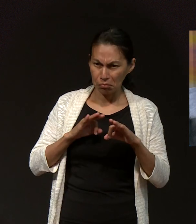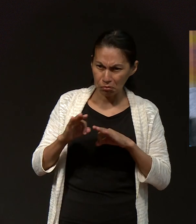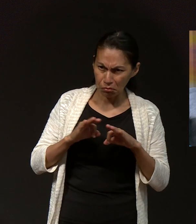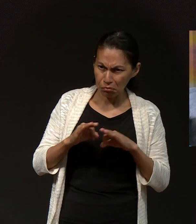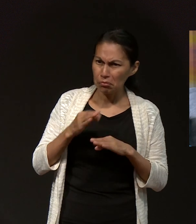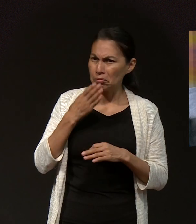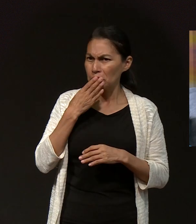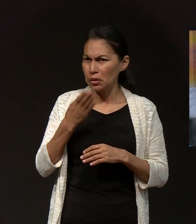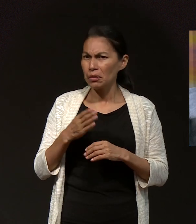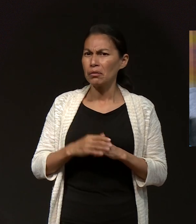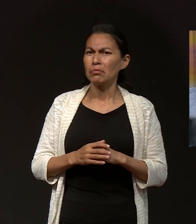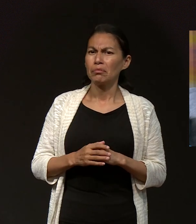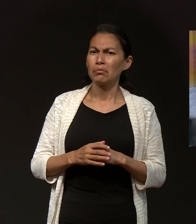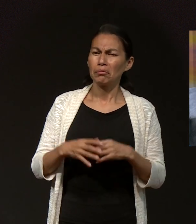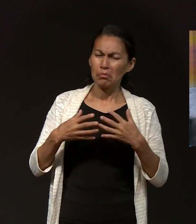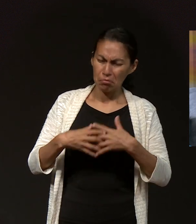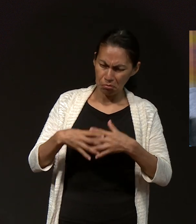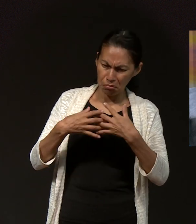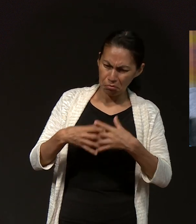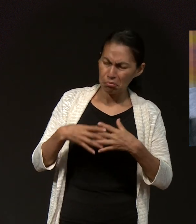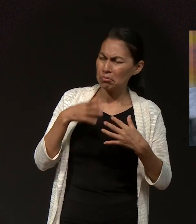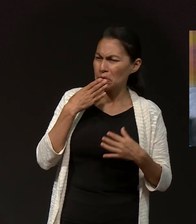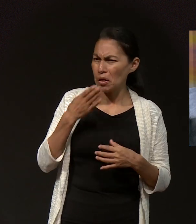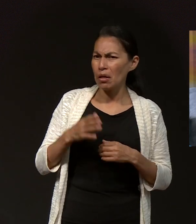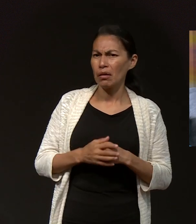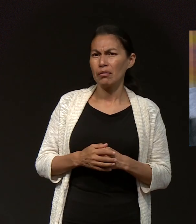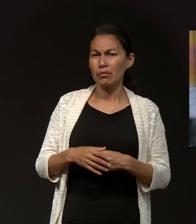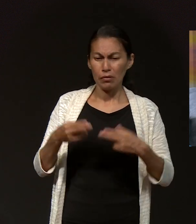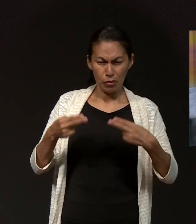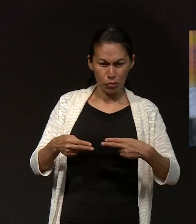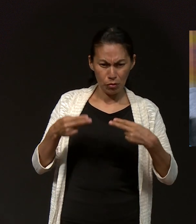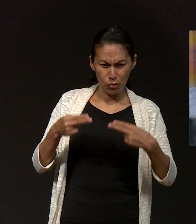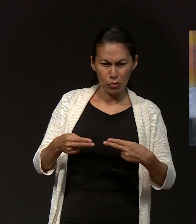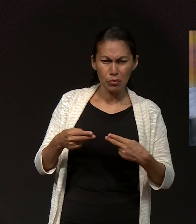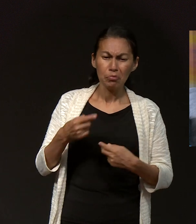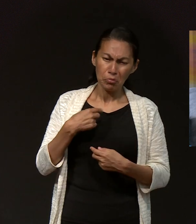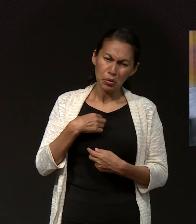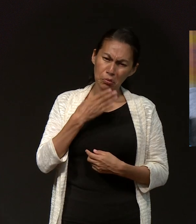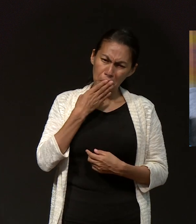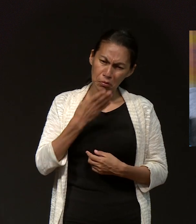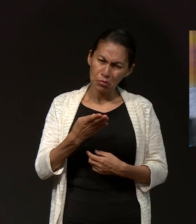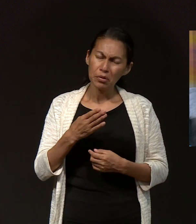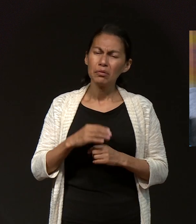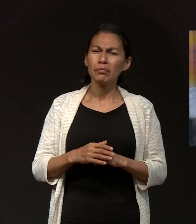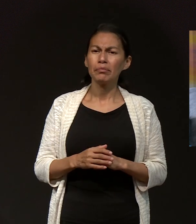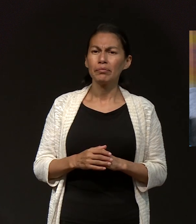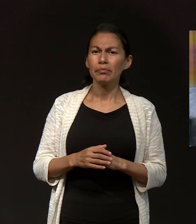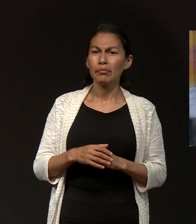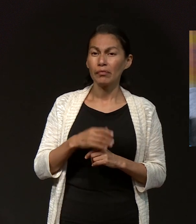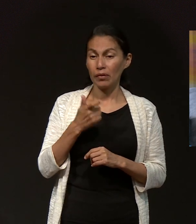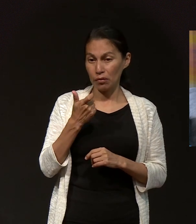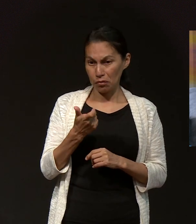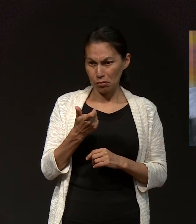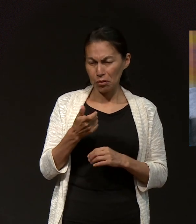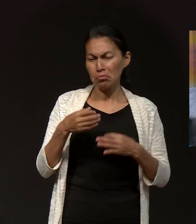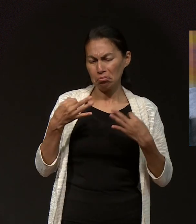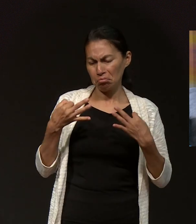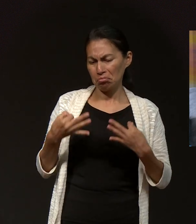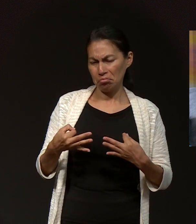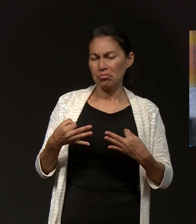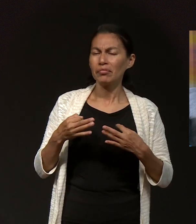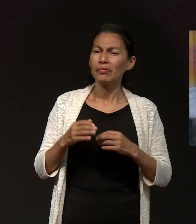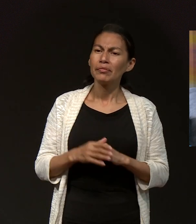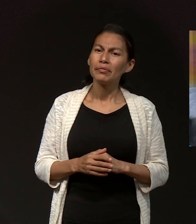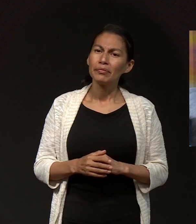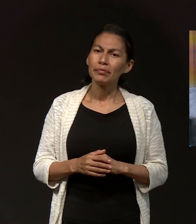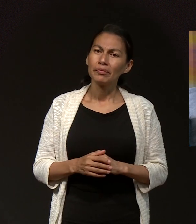buen puesto, en una buena empresa, tenía sus negocios. Yo estaba también bien. Económicamente